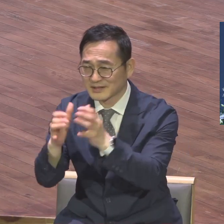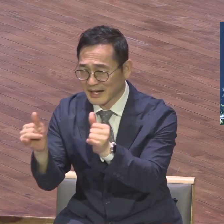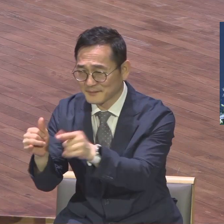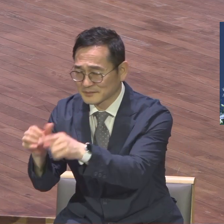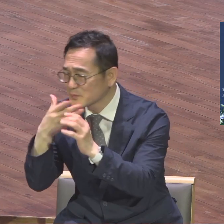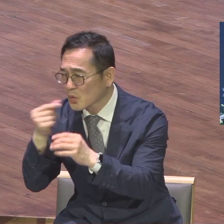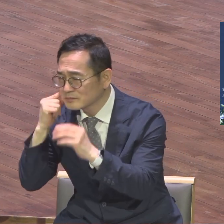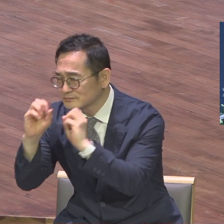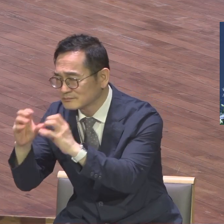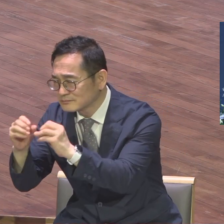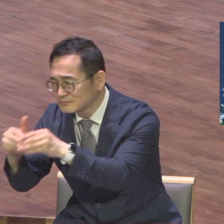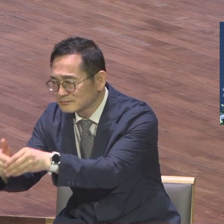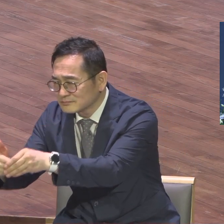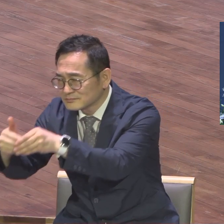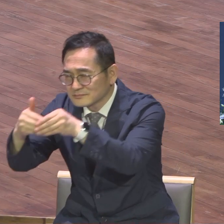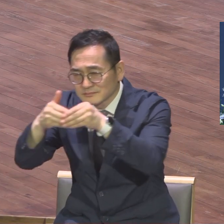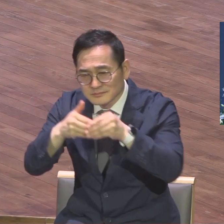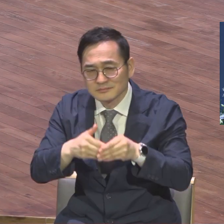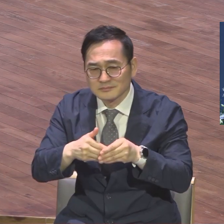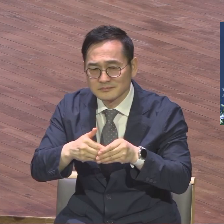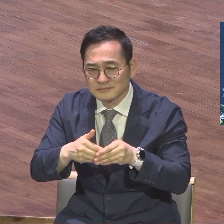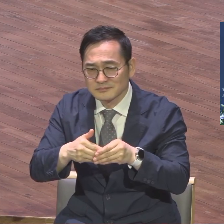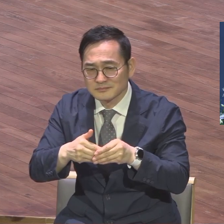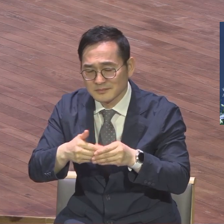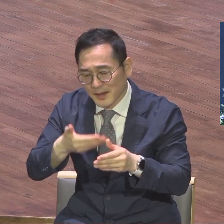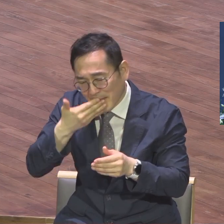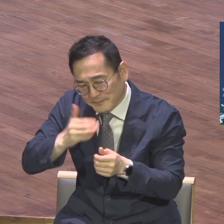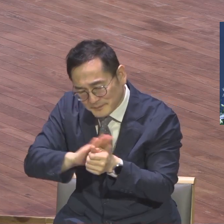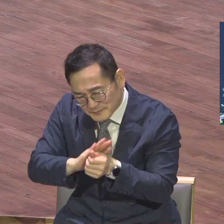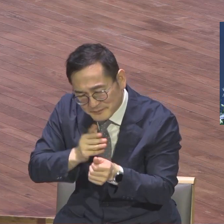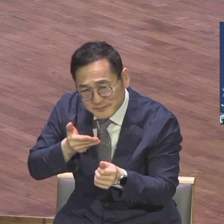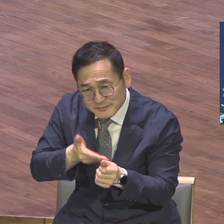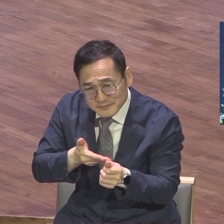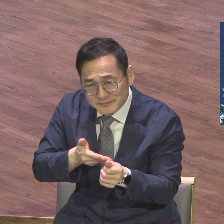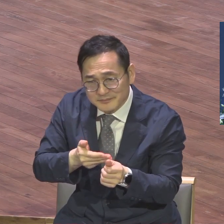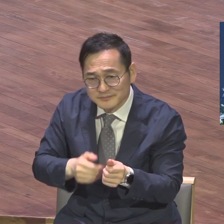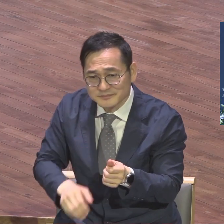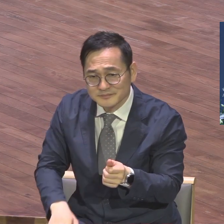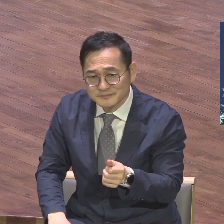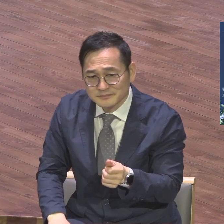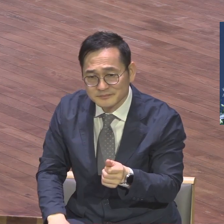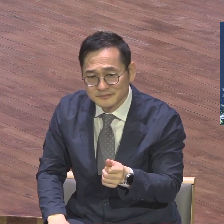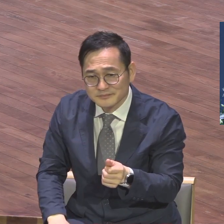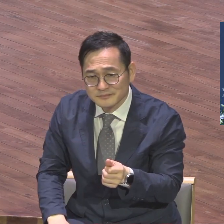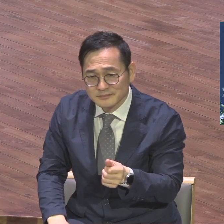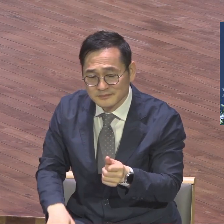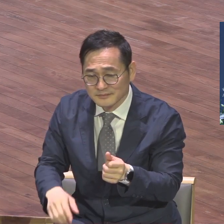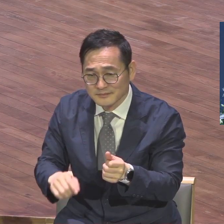인도하고 너무 기뻐서 시샷 대접한다. 상을 잃겠어요?